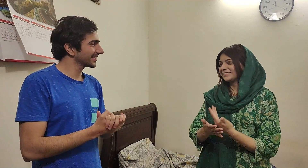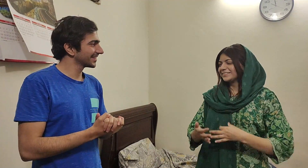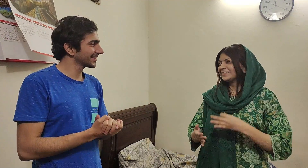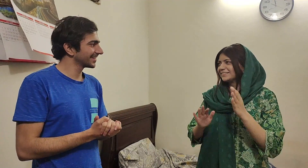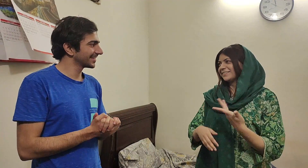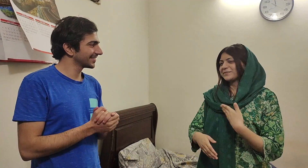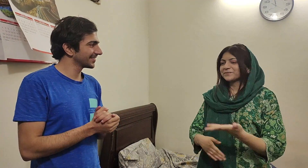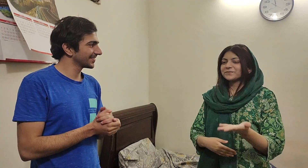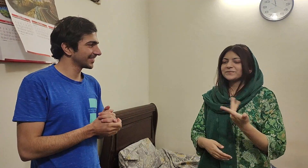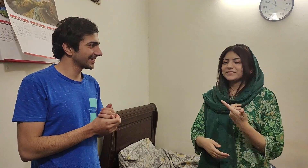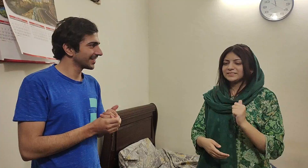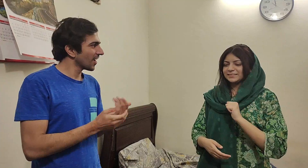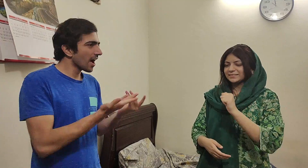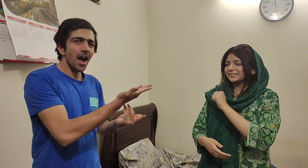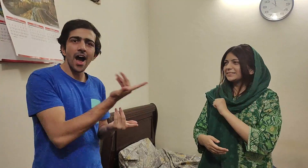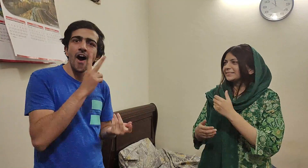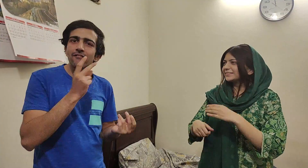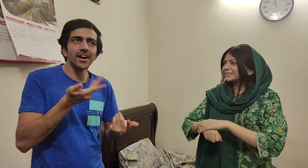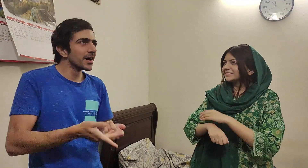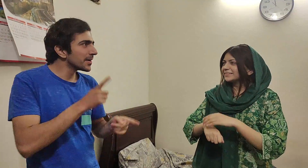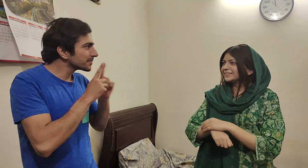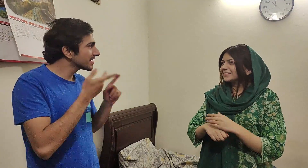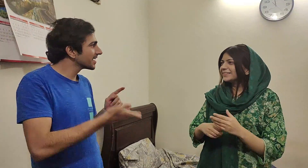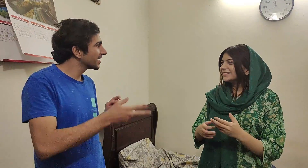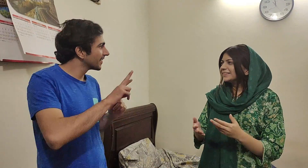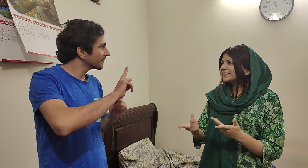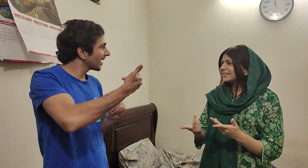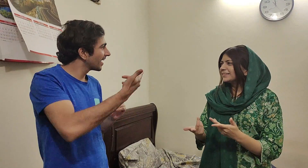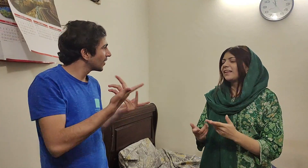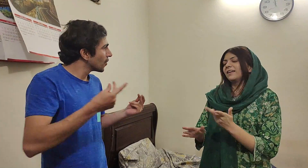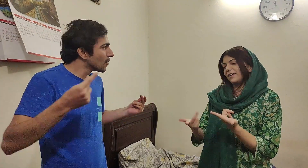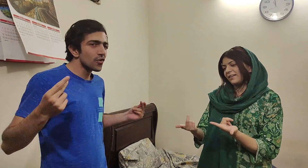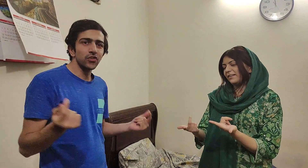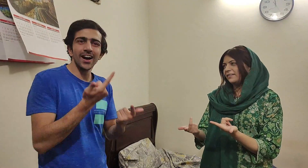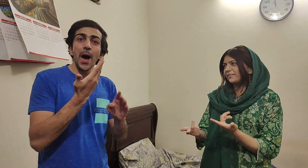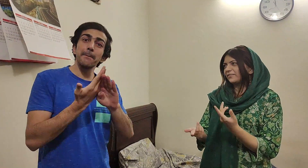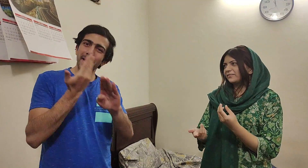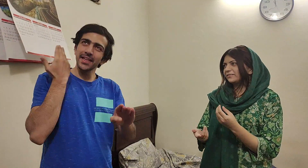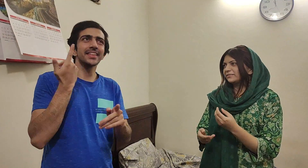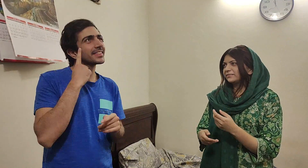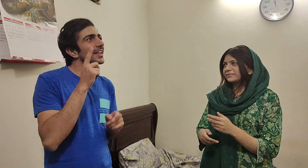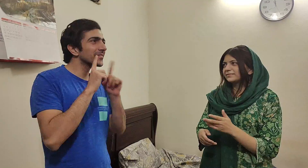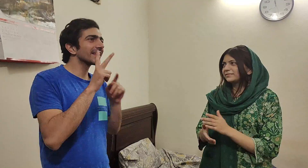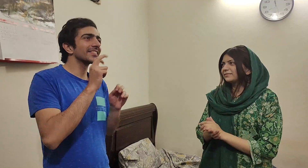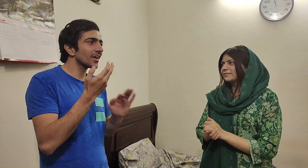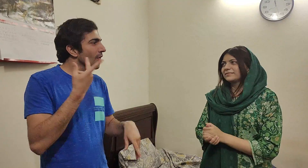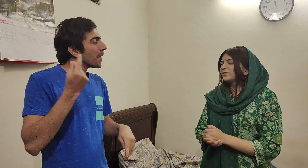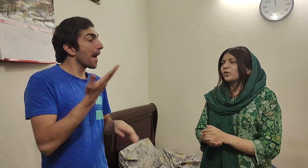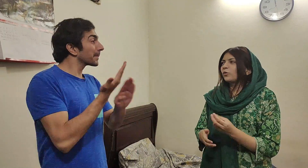लेनी है, कपड़े ले आई हूँ, मैंने चूड़ियाँ लेनी है, मेहंदी लेनी है, तो आज क्या 27th रमज़ान है, तो पहले ही